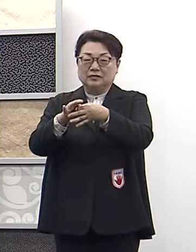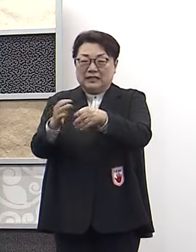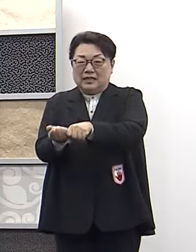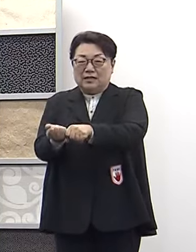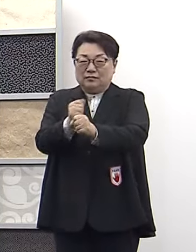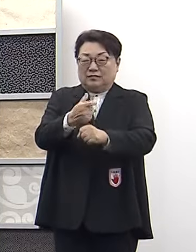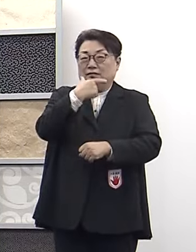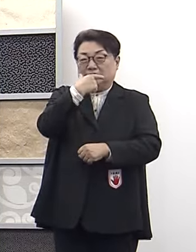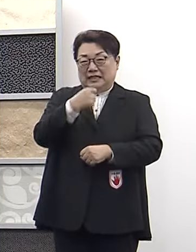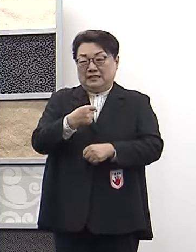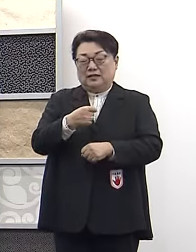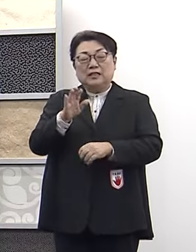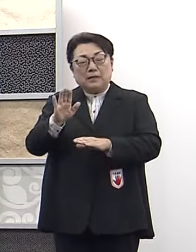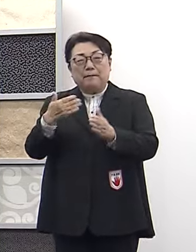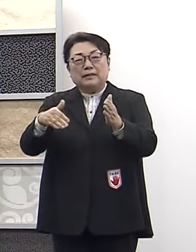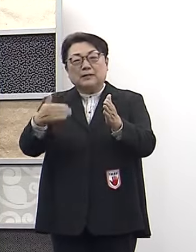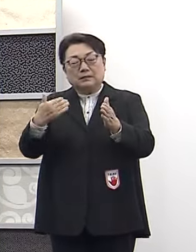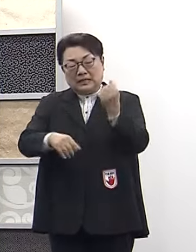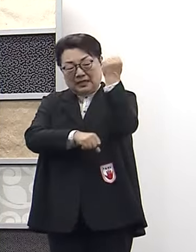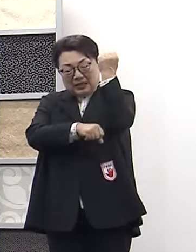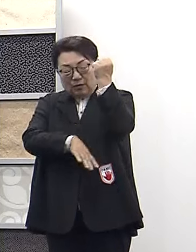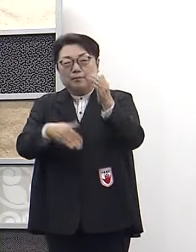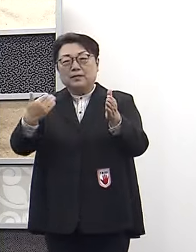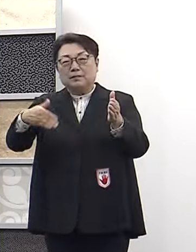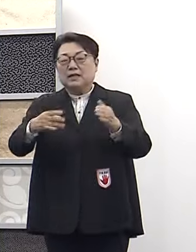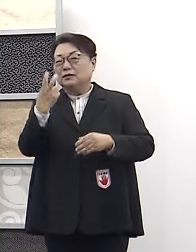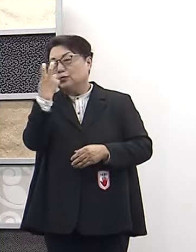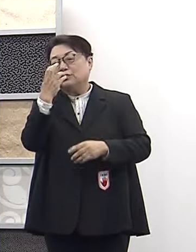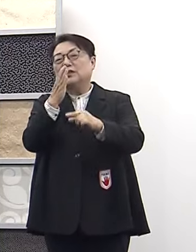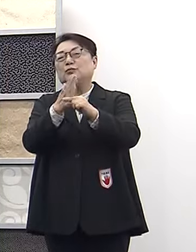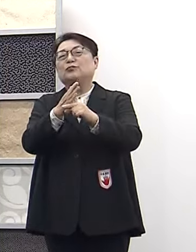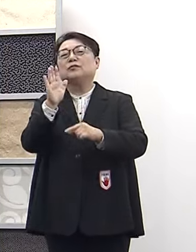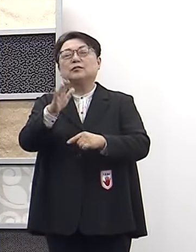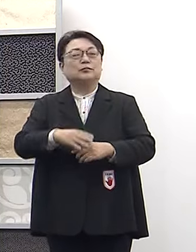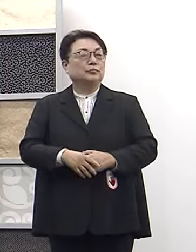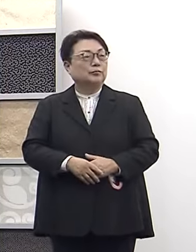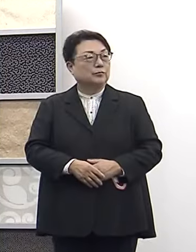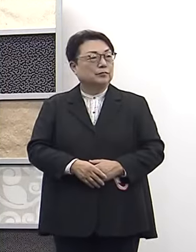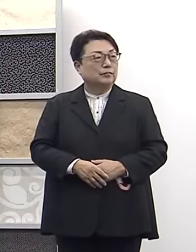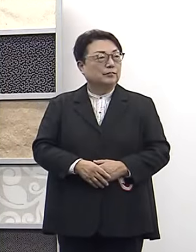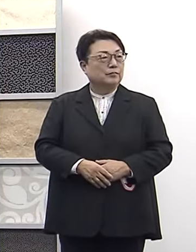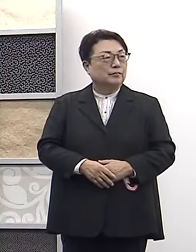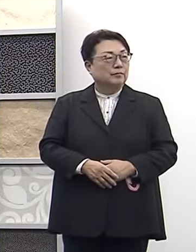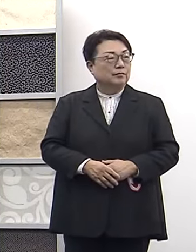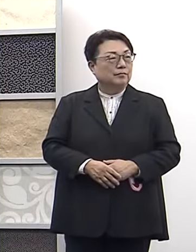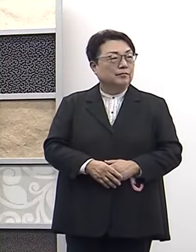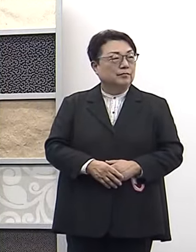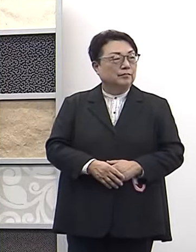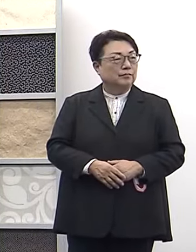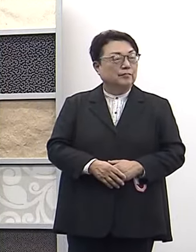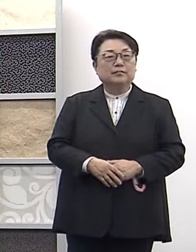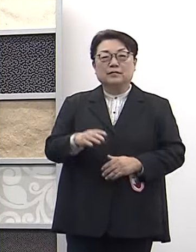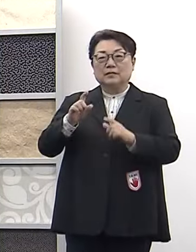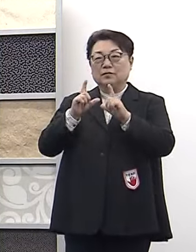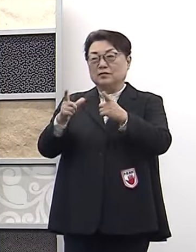ますので、そういう意味では今その基礎調査を、している最中でございます。何か付け加えることありますか。大丈夫ですか。